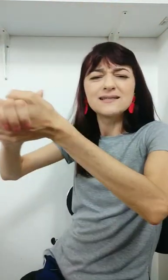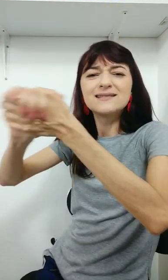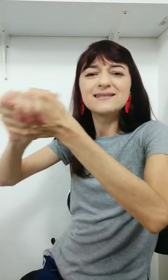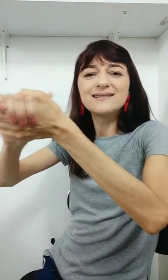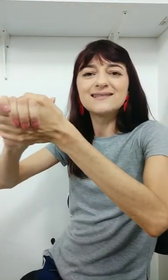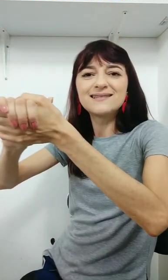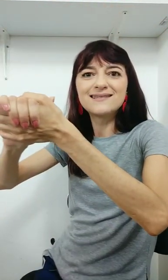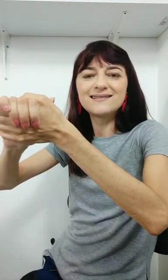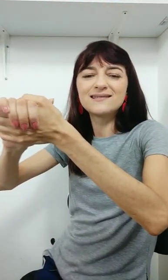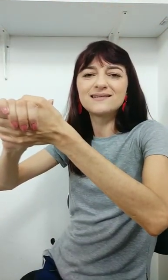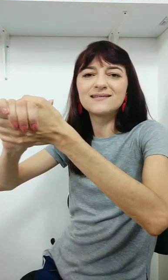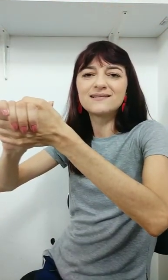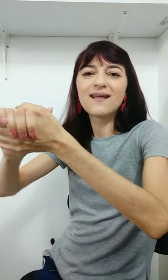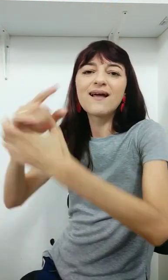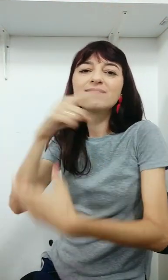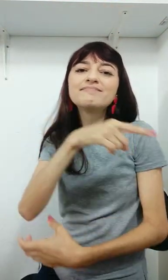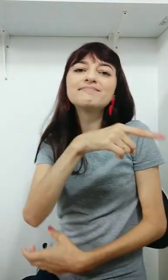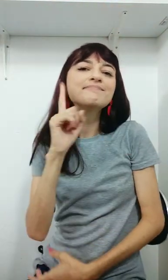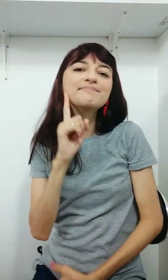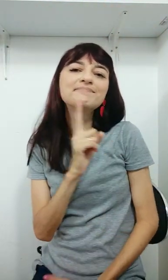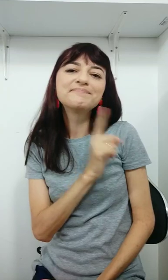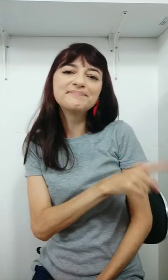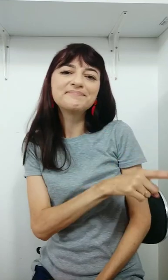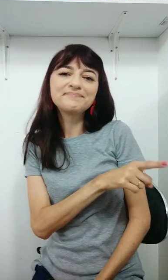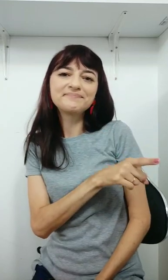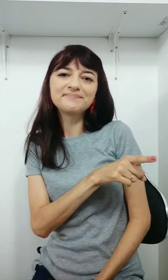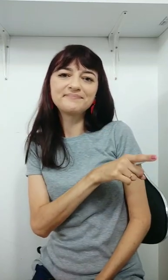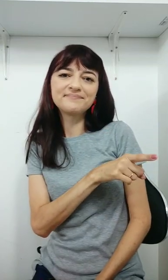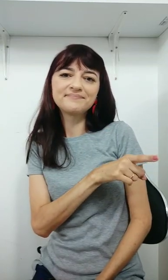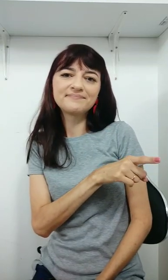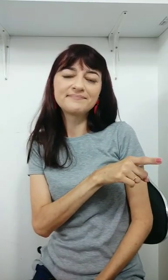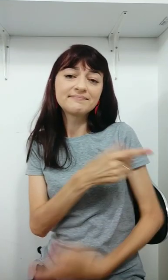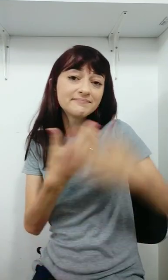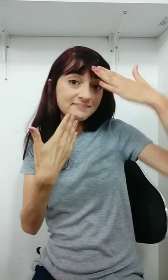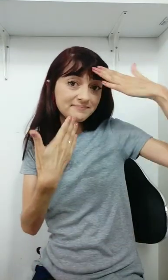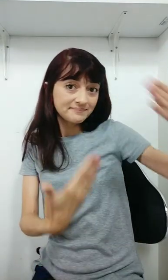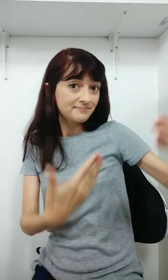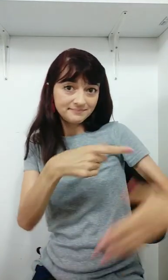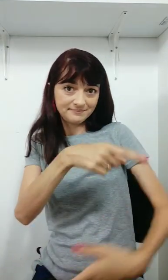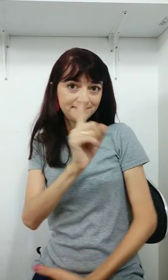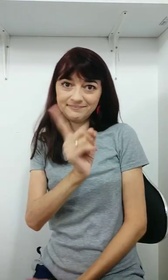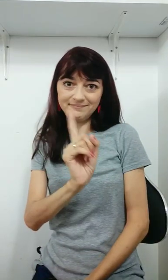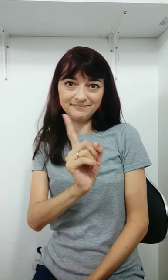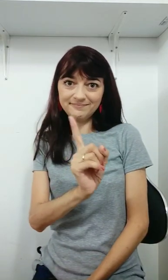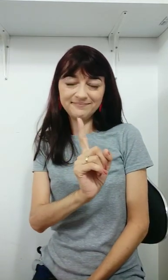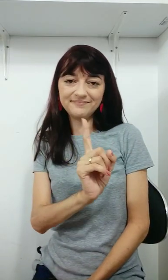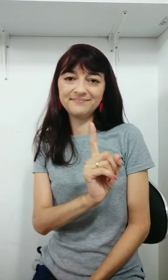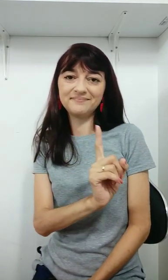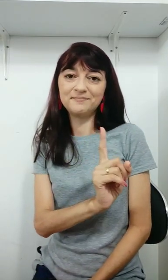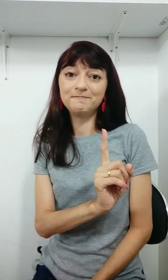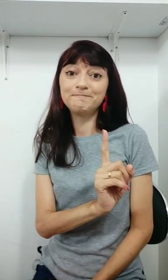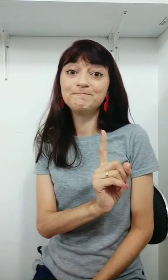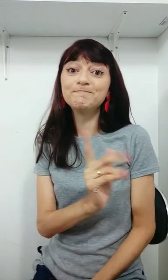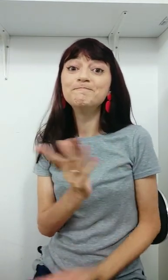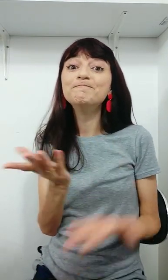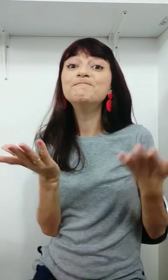uma referência na inclusão de surdos, meus parabéns, né? Só que o surdo não. Só que quando a gente vai olhar realmente aquele trabalho, ele